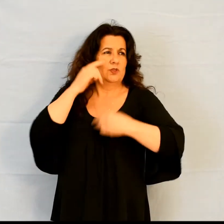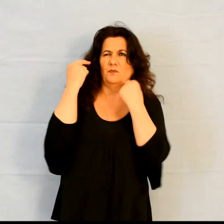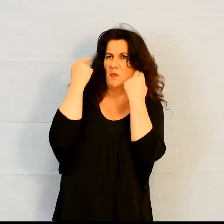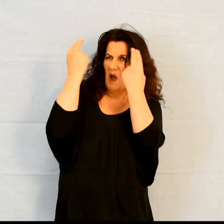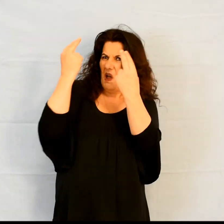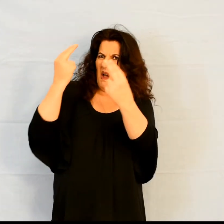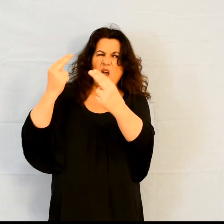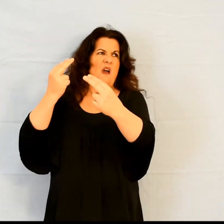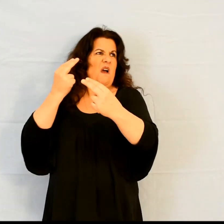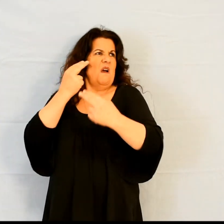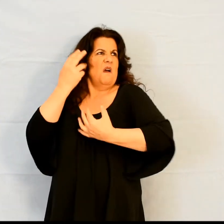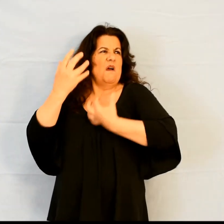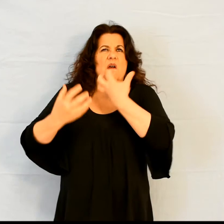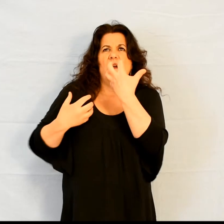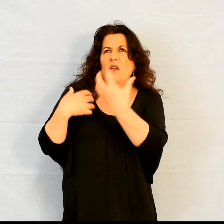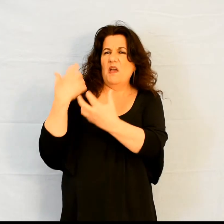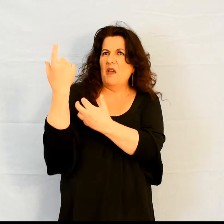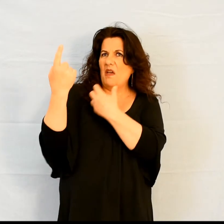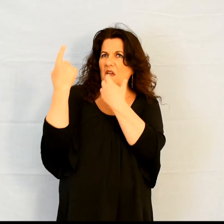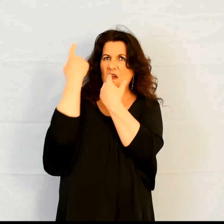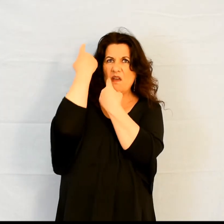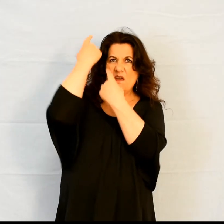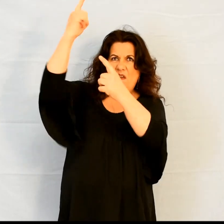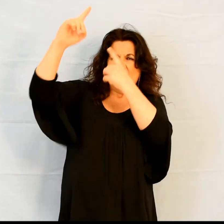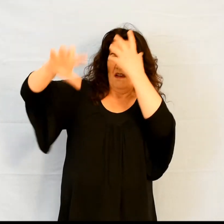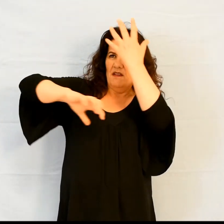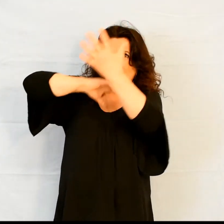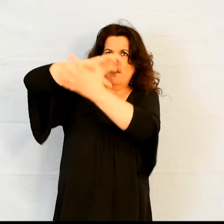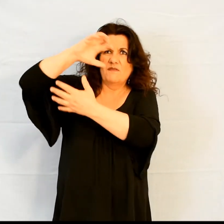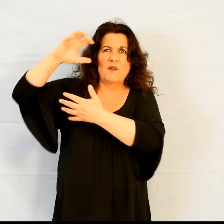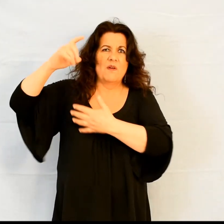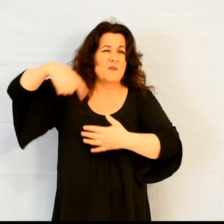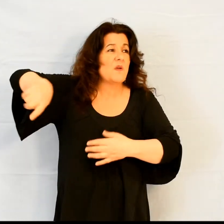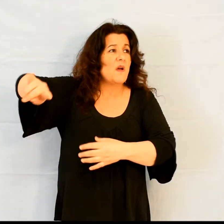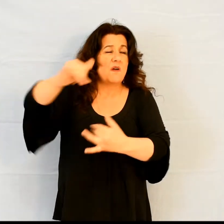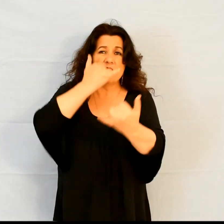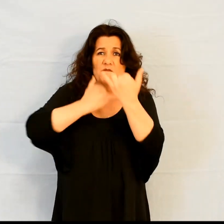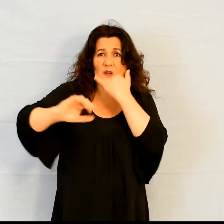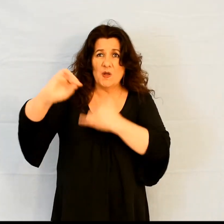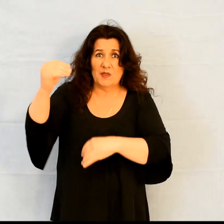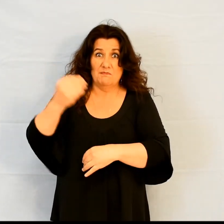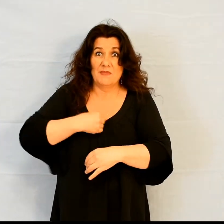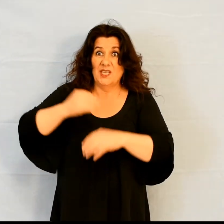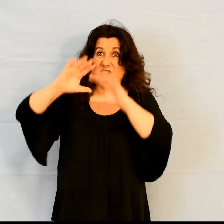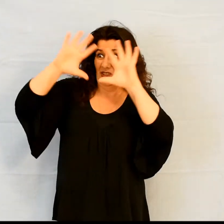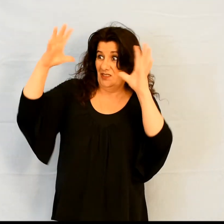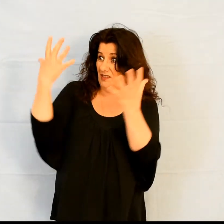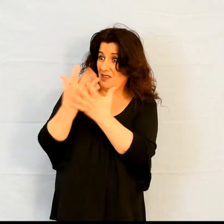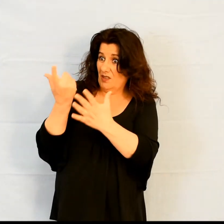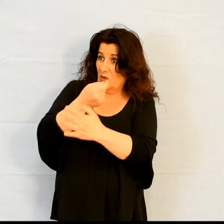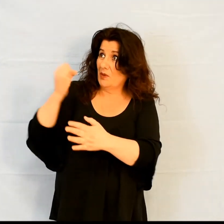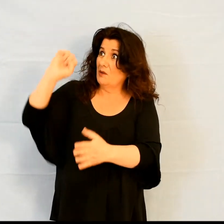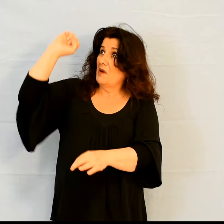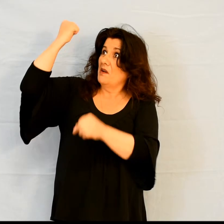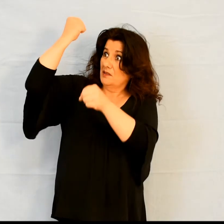a été broyé. Le châtiment qui nous donne la paix a pesé sur